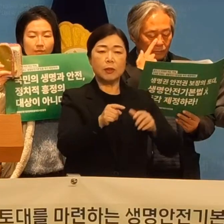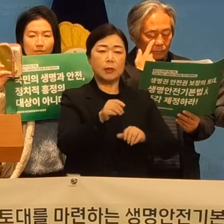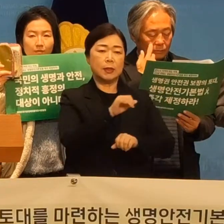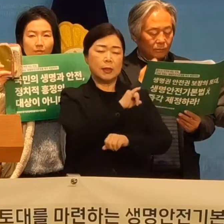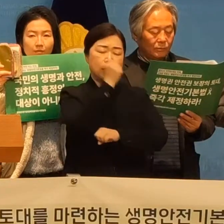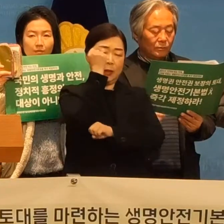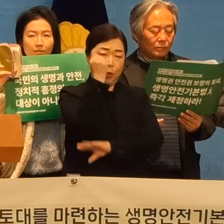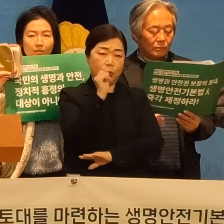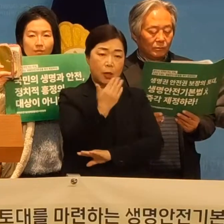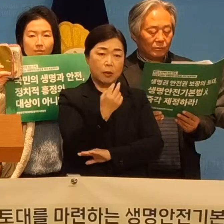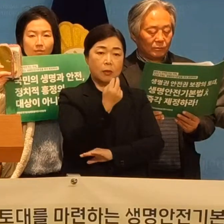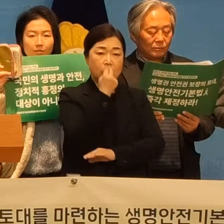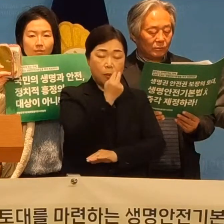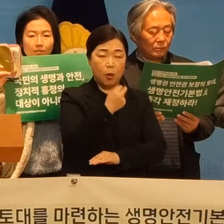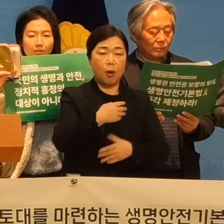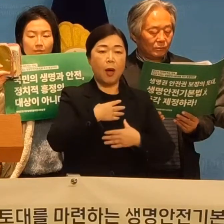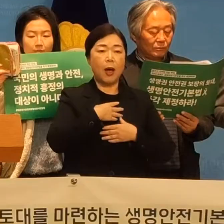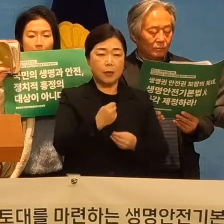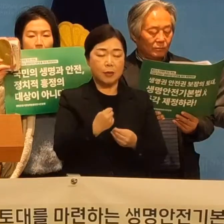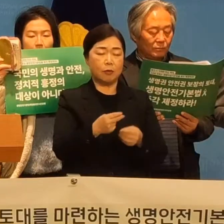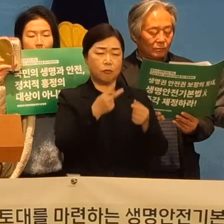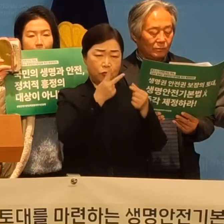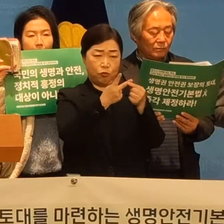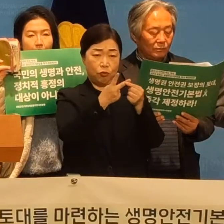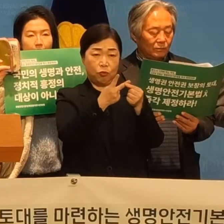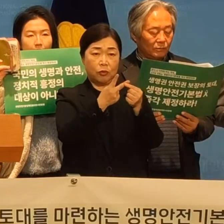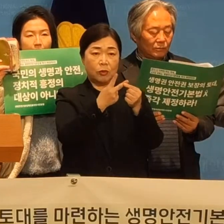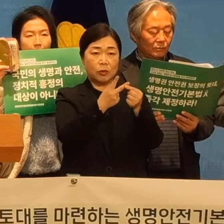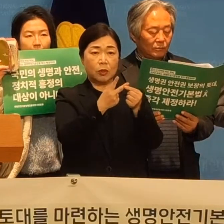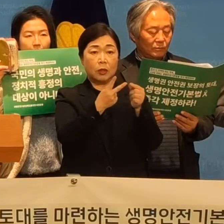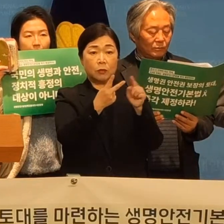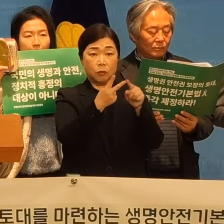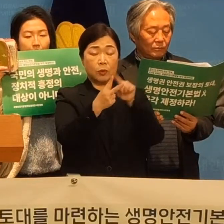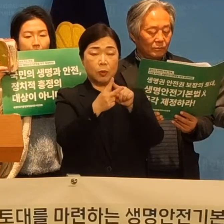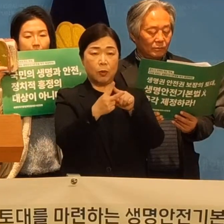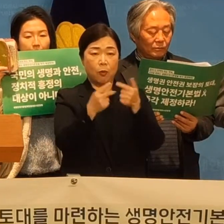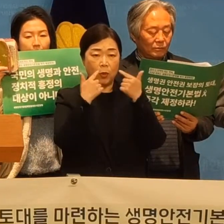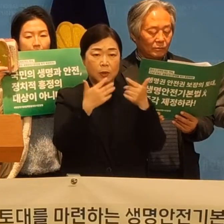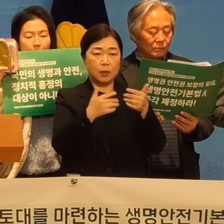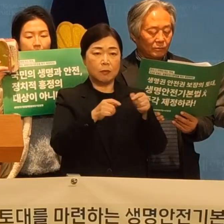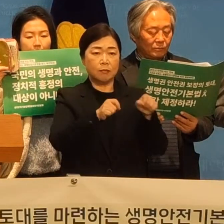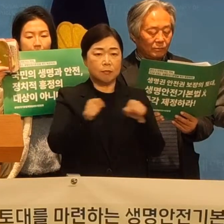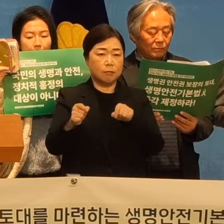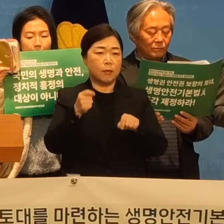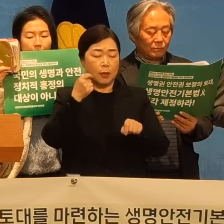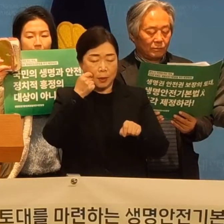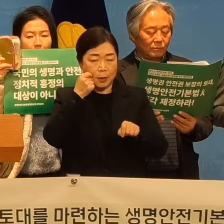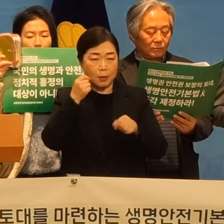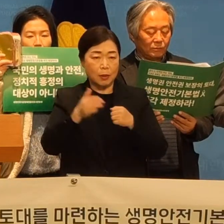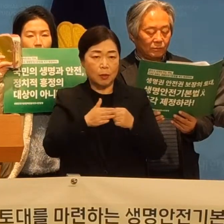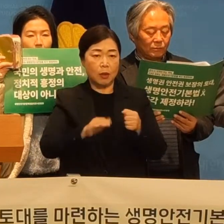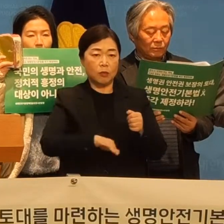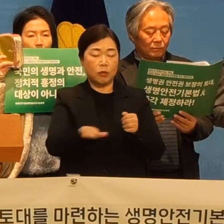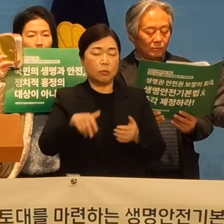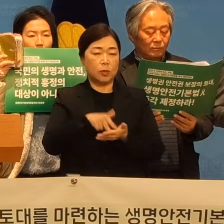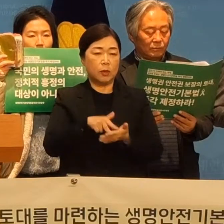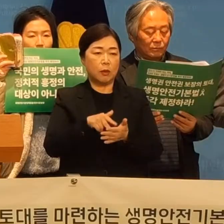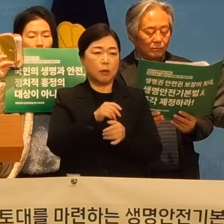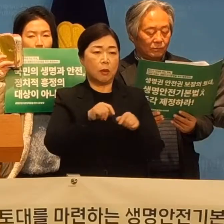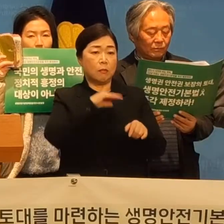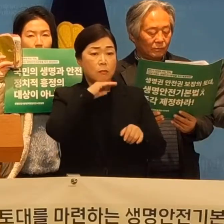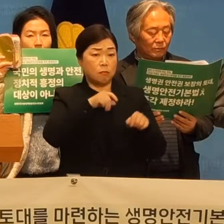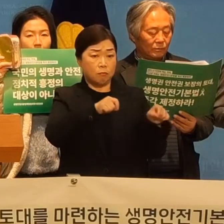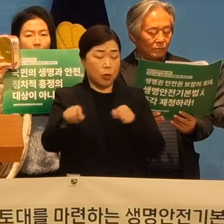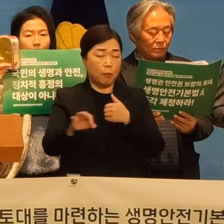기초인 생명과 안전의 유해를 더 이상 용납할 수 없다는 입장을 엄중히